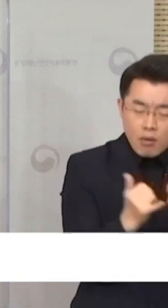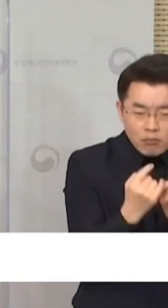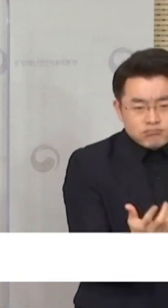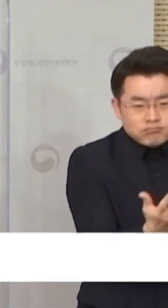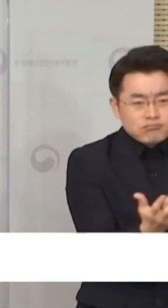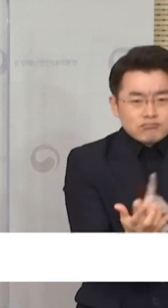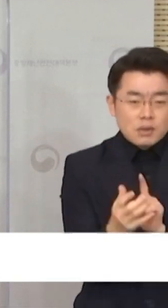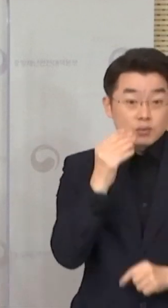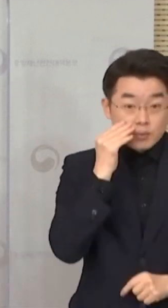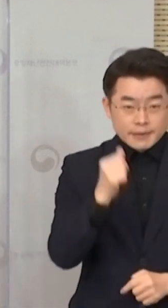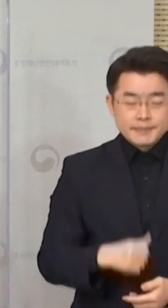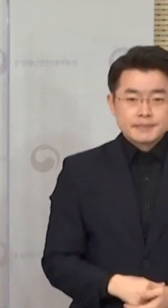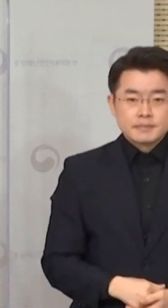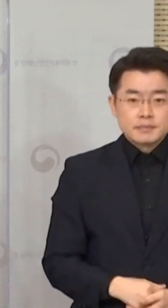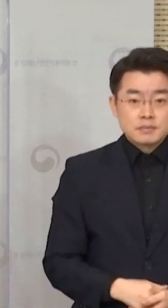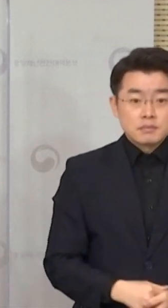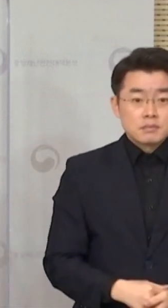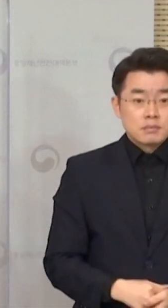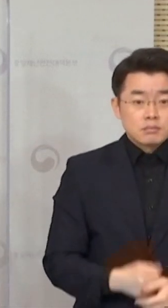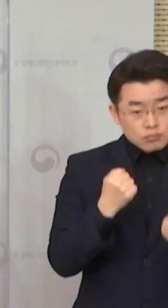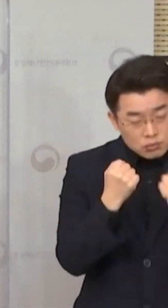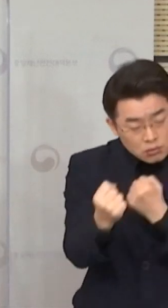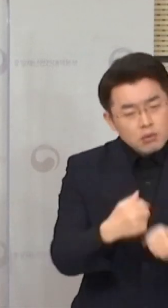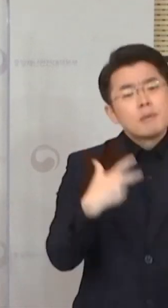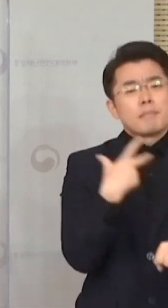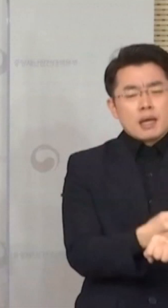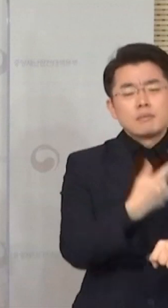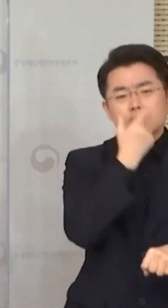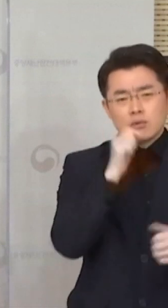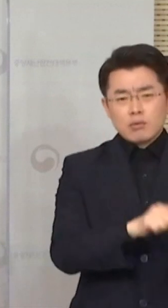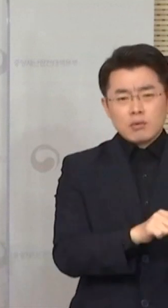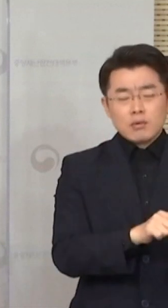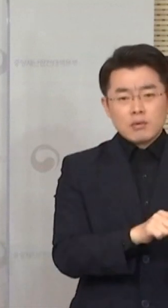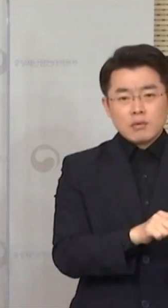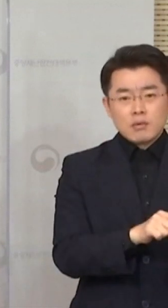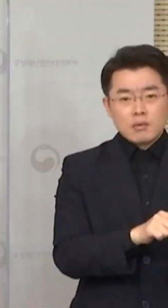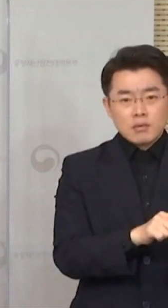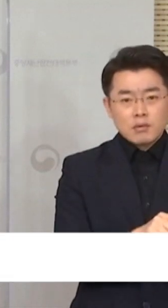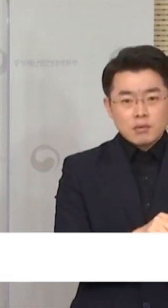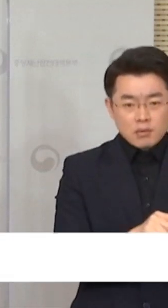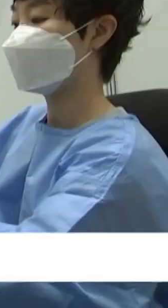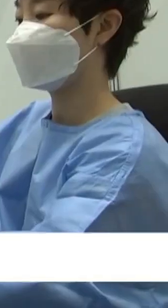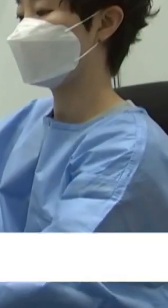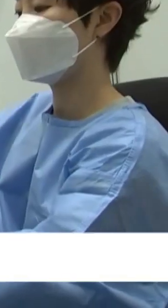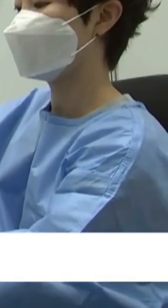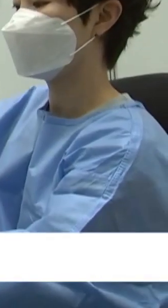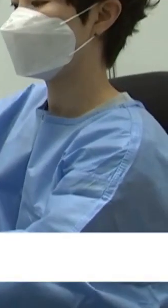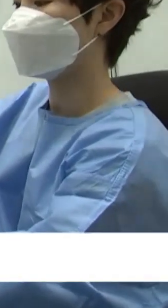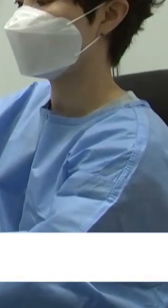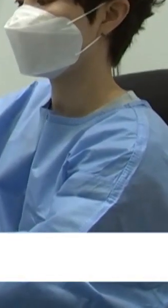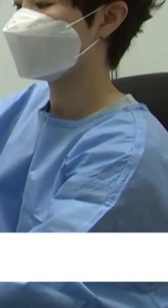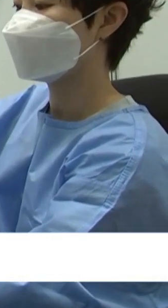programokon, azonban közülük még kevesen vannak beoltva, mondta az egészségügyi minisztérium egyik vezető hivatalnoka.